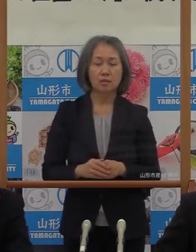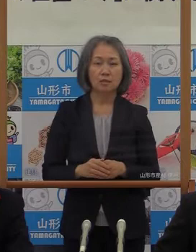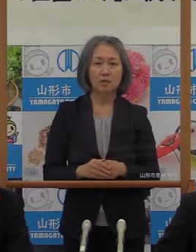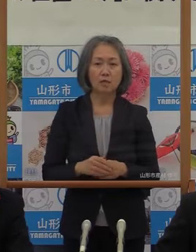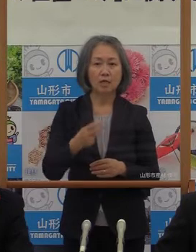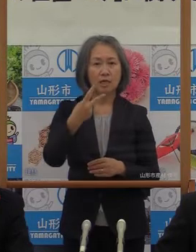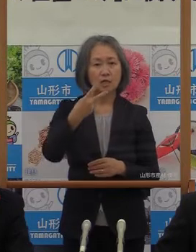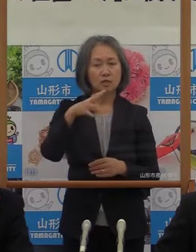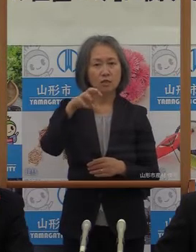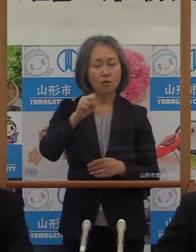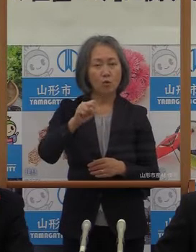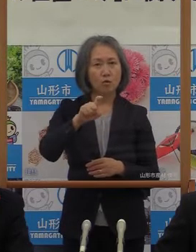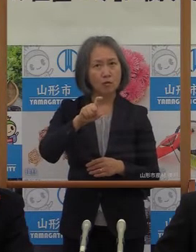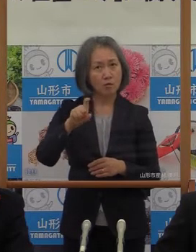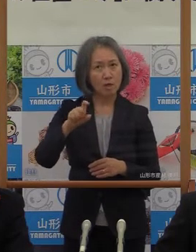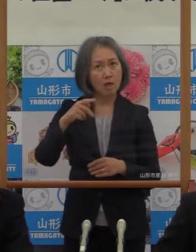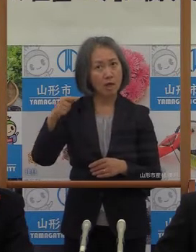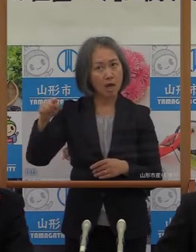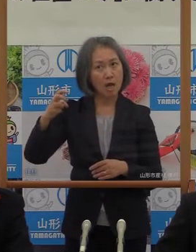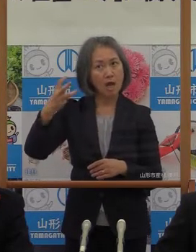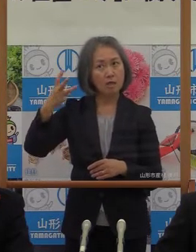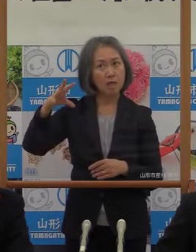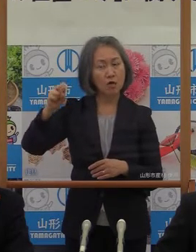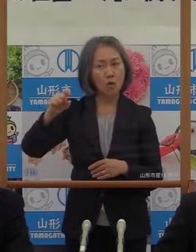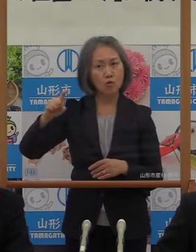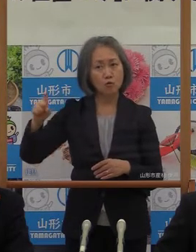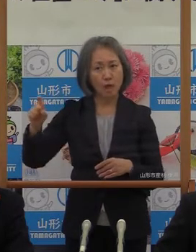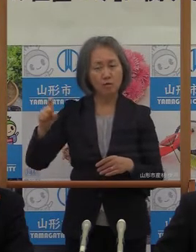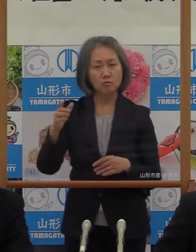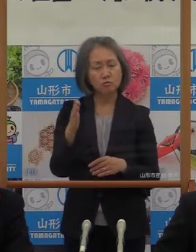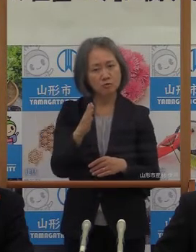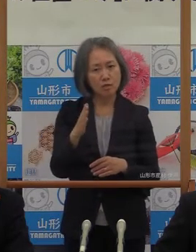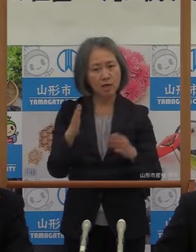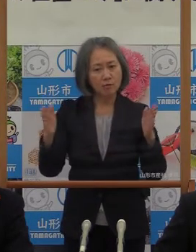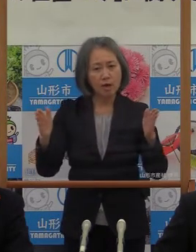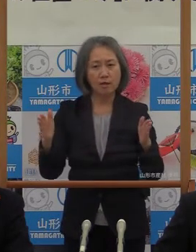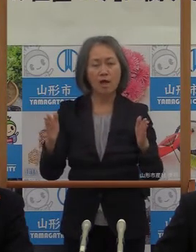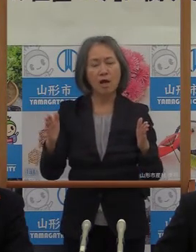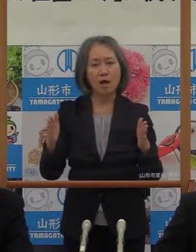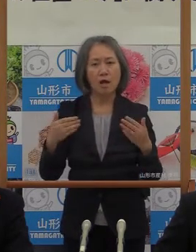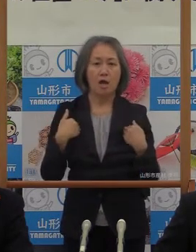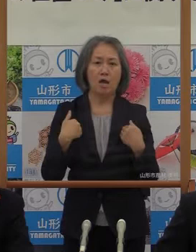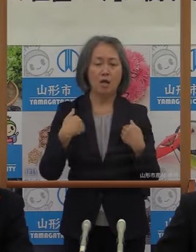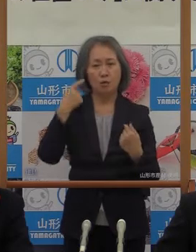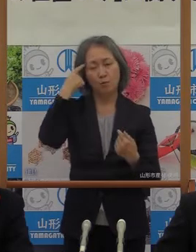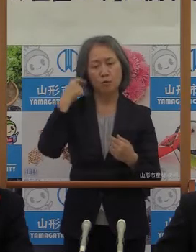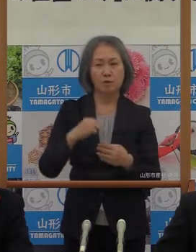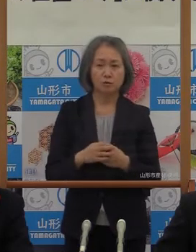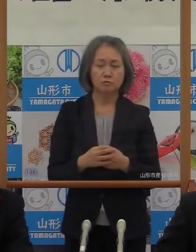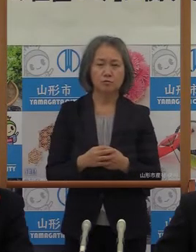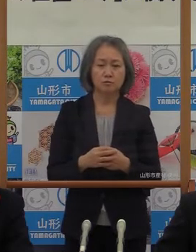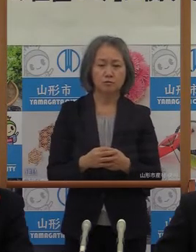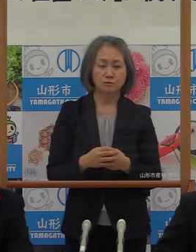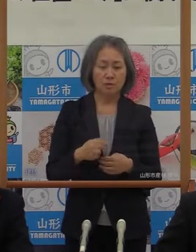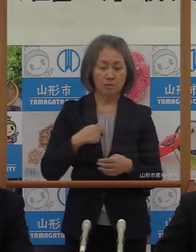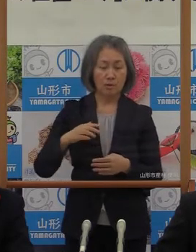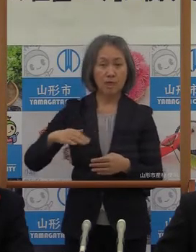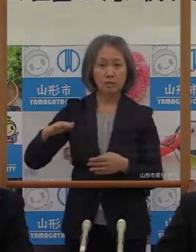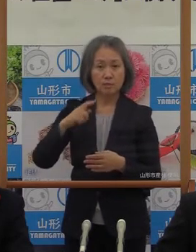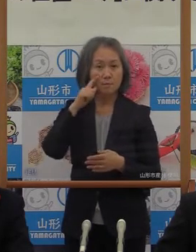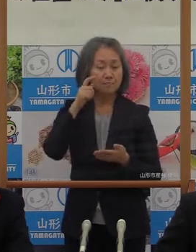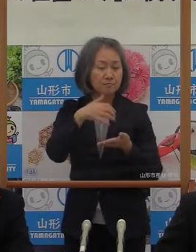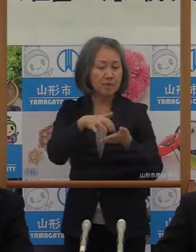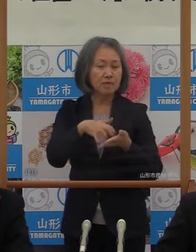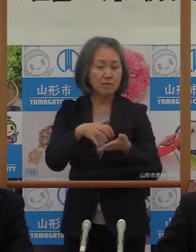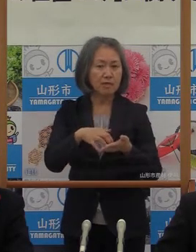2億円から3億円の間ぐらいかなというふうに思っております。我々の試算では